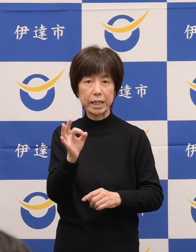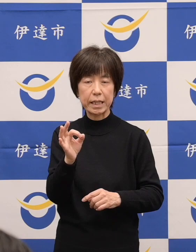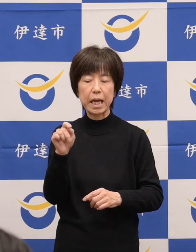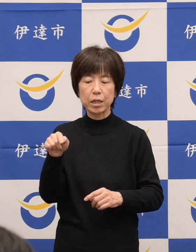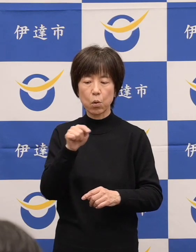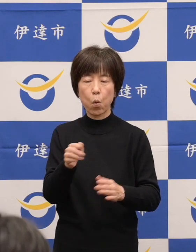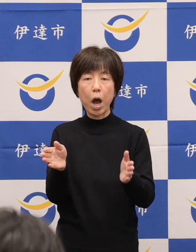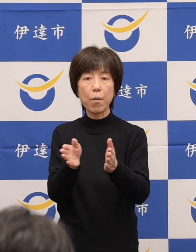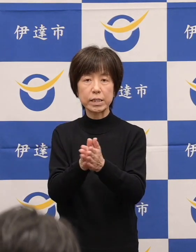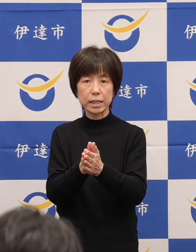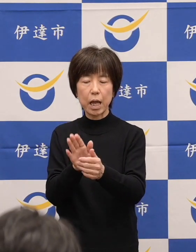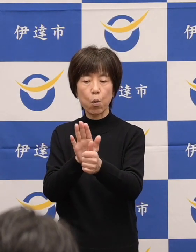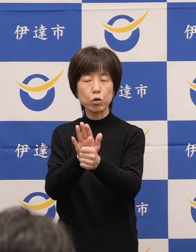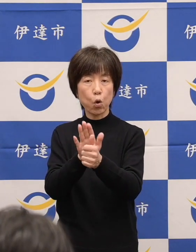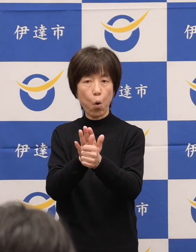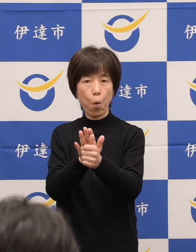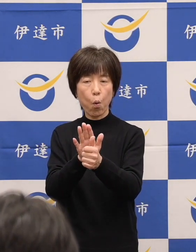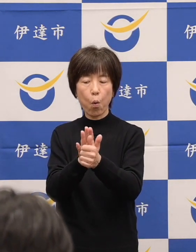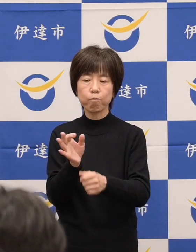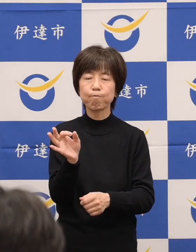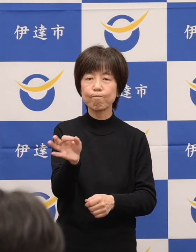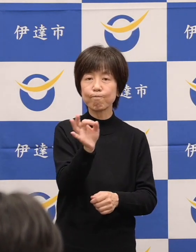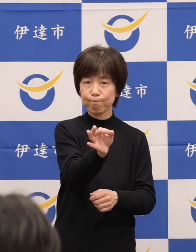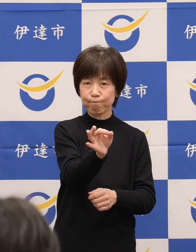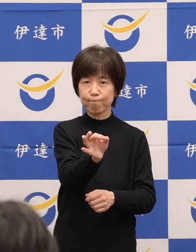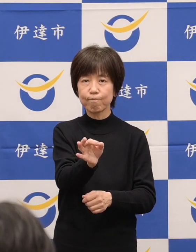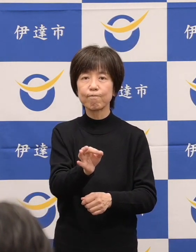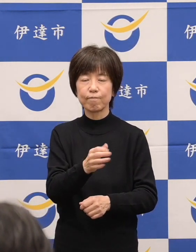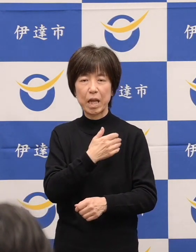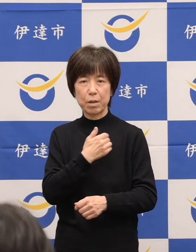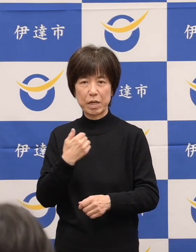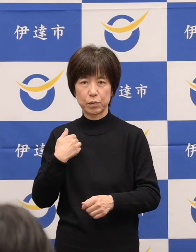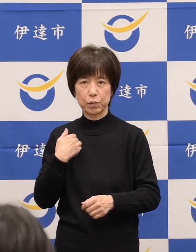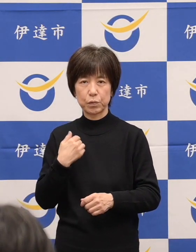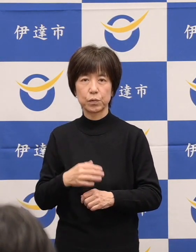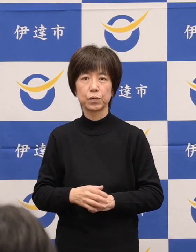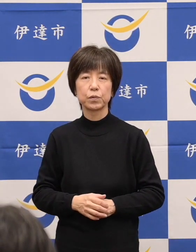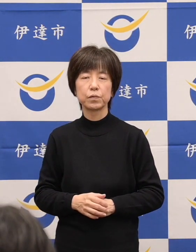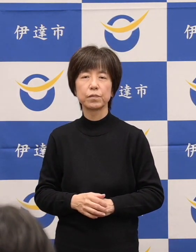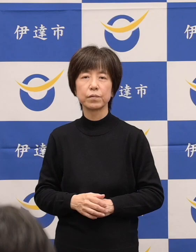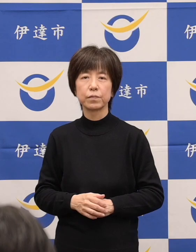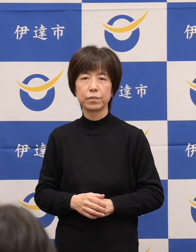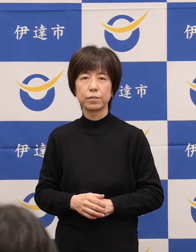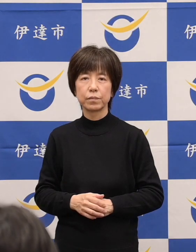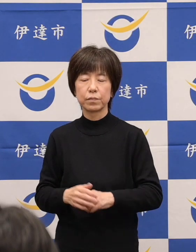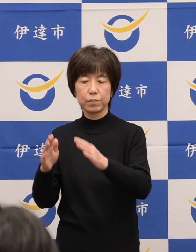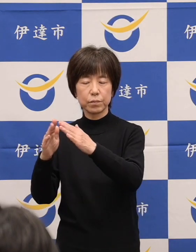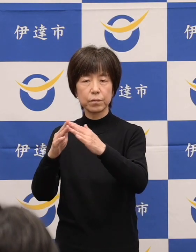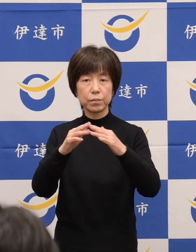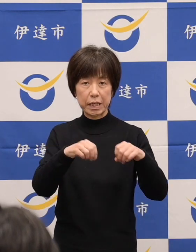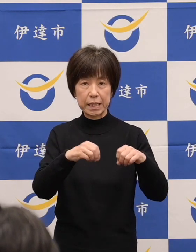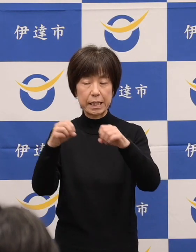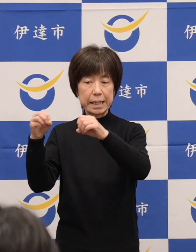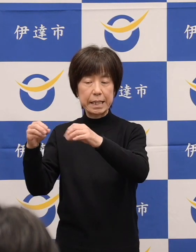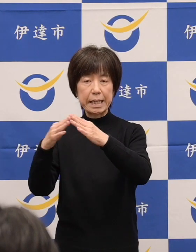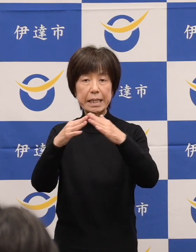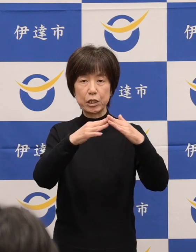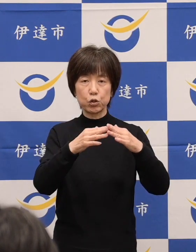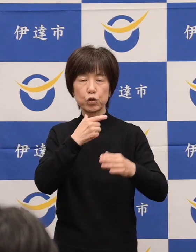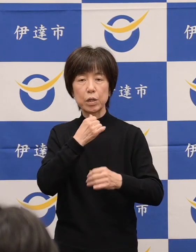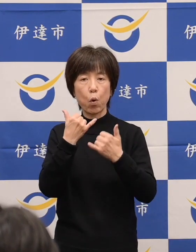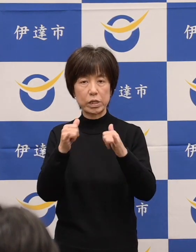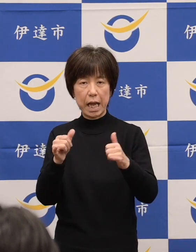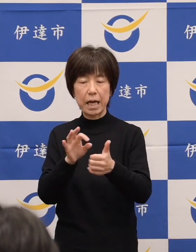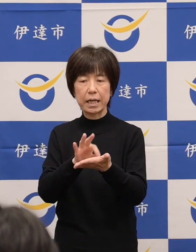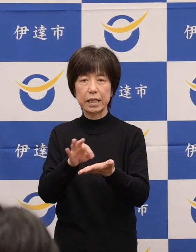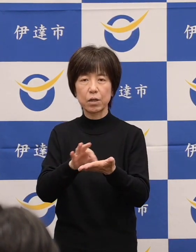て補助が受けられるということになりますので、移住希望者の方に利用いただ